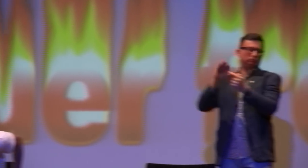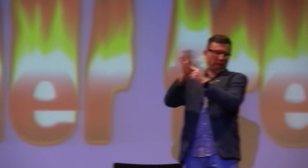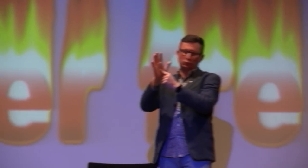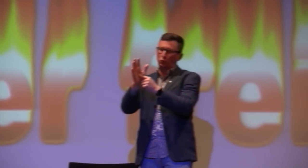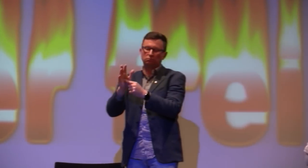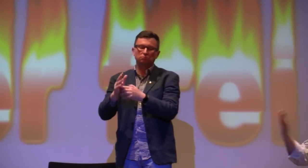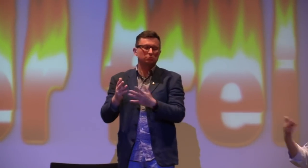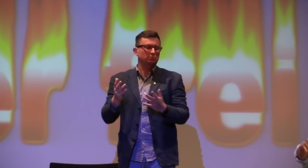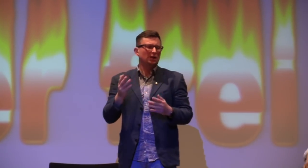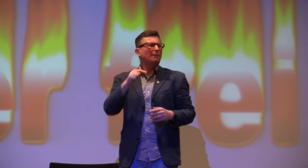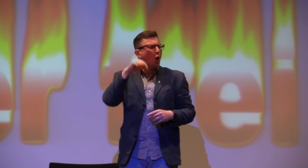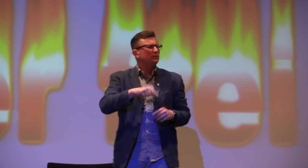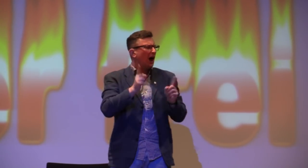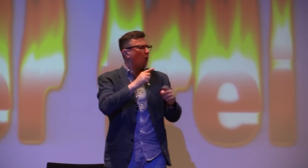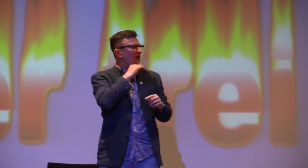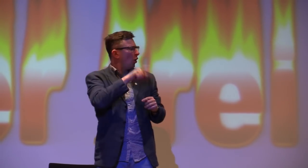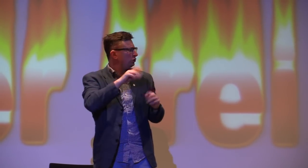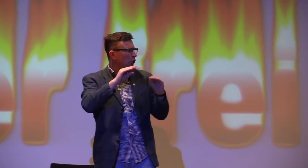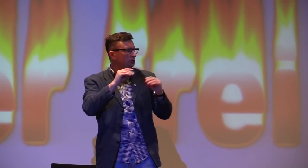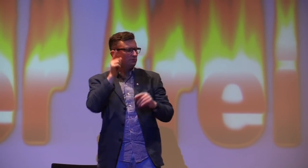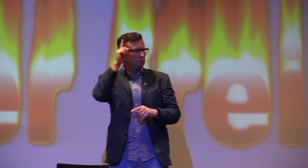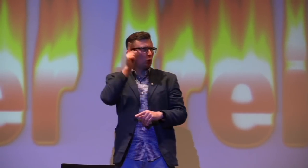hat man sich für diese Namensgebärde der deutschen Gehörlosen entschieden. Ja, genau.